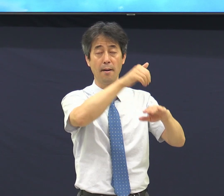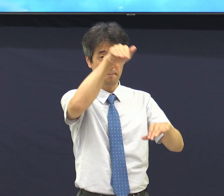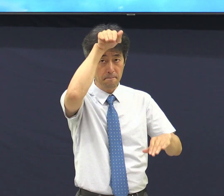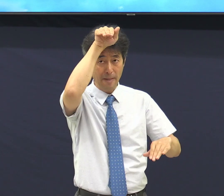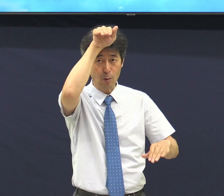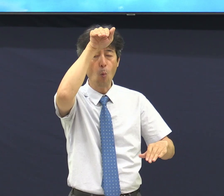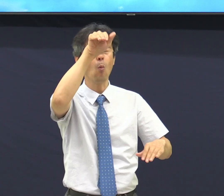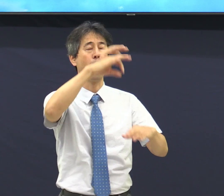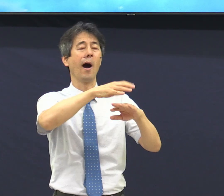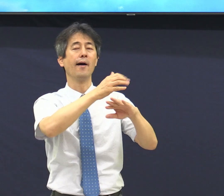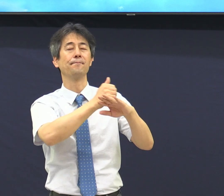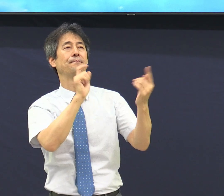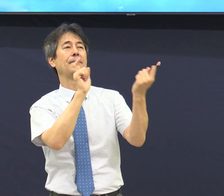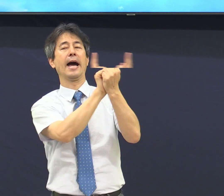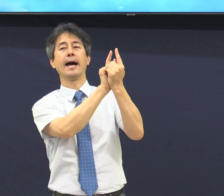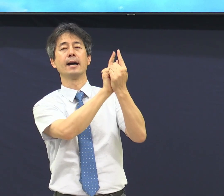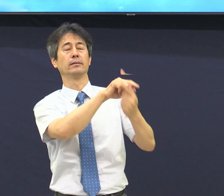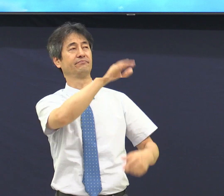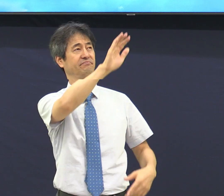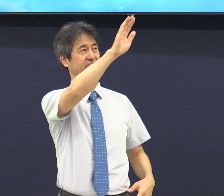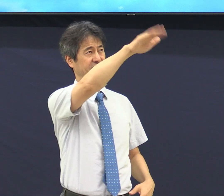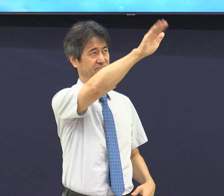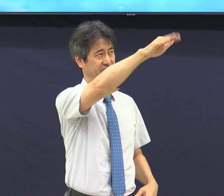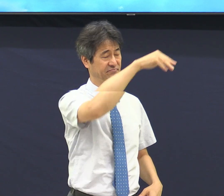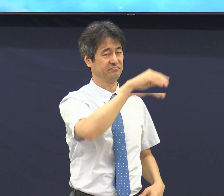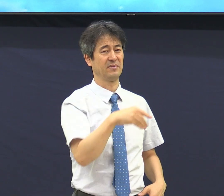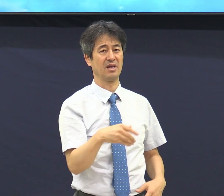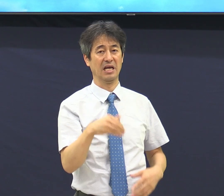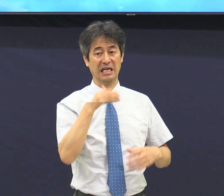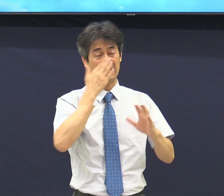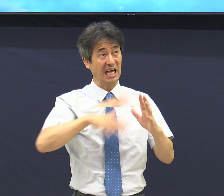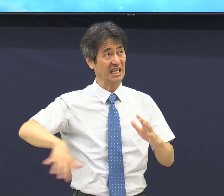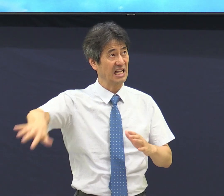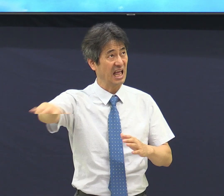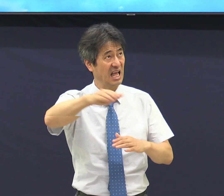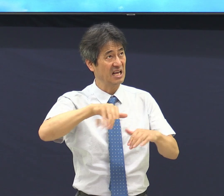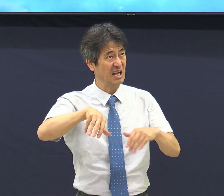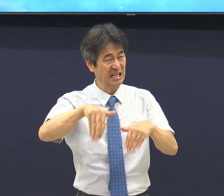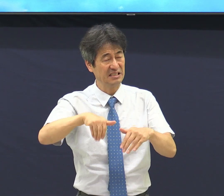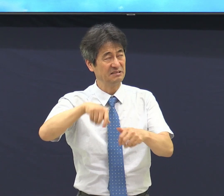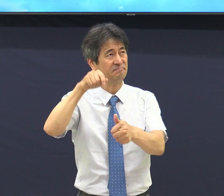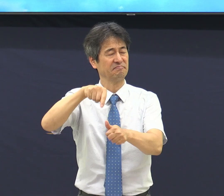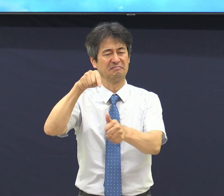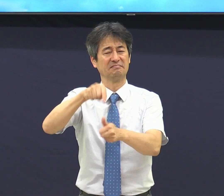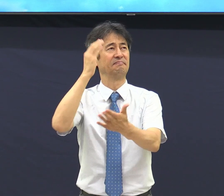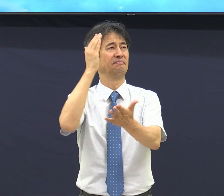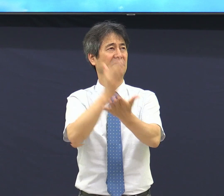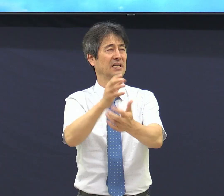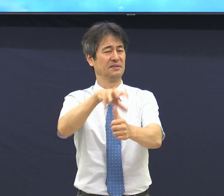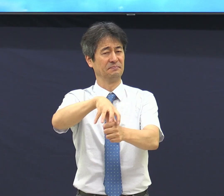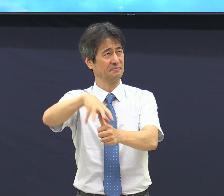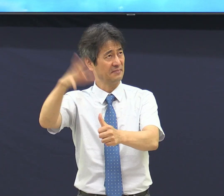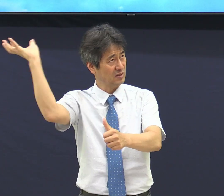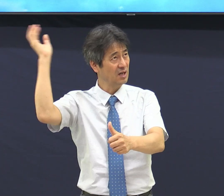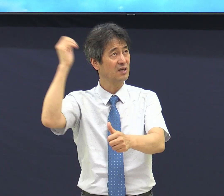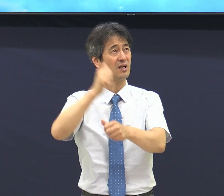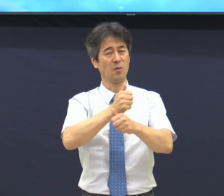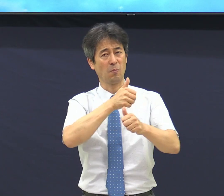애굽 왕 바로를 만나서 이스라엘 백성들을 종되었던